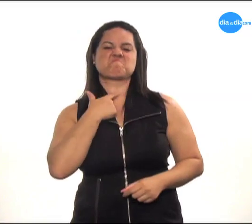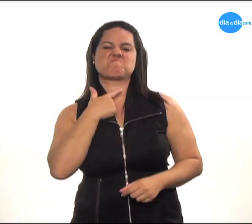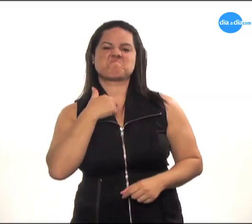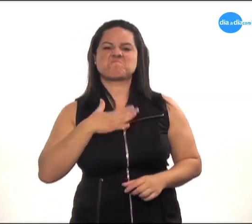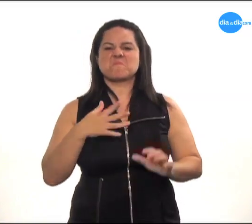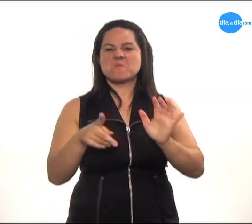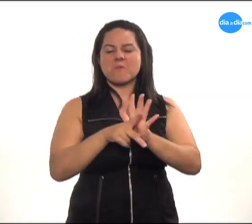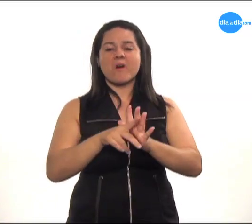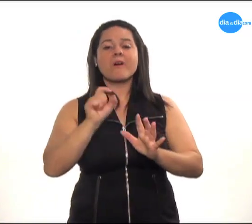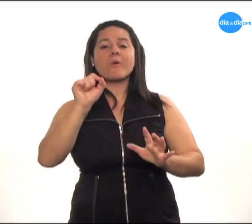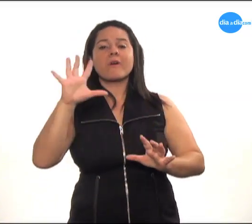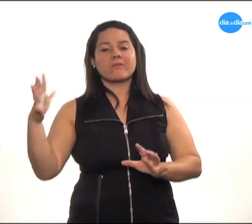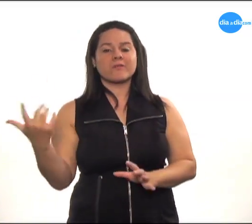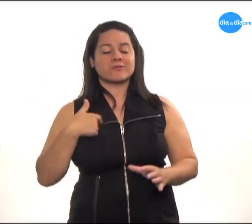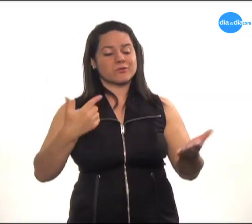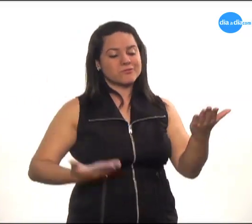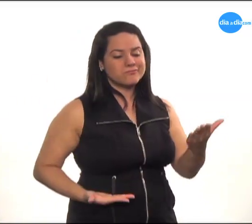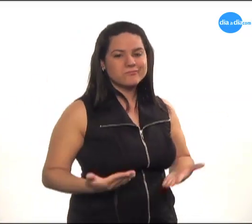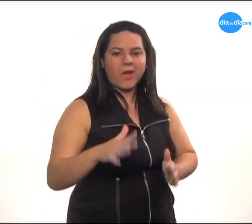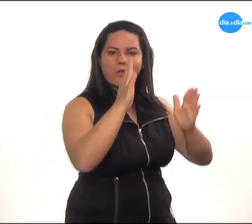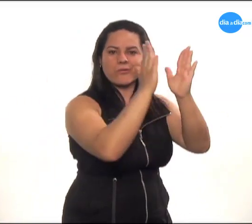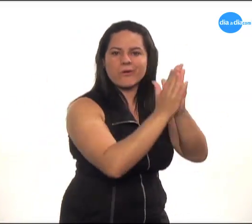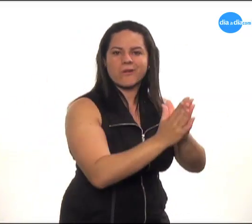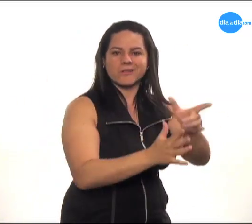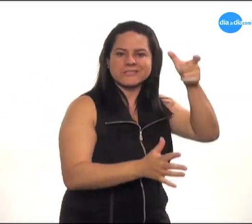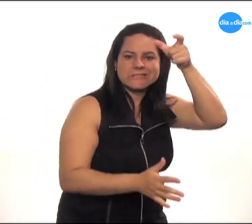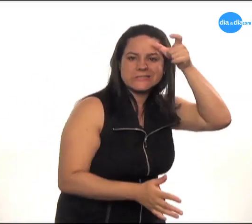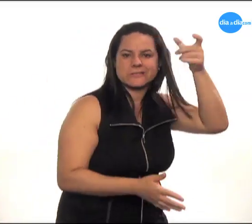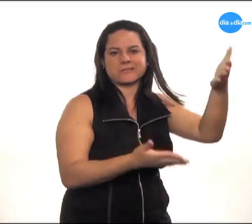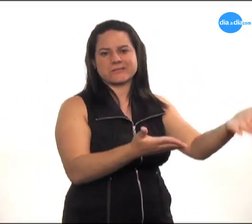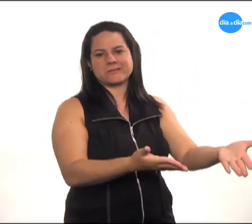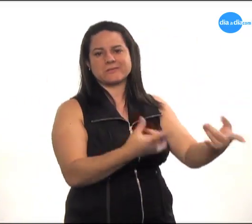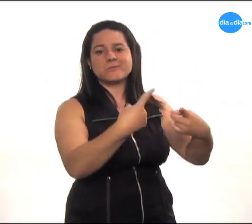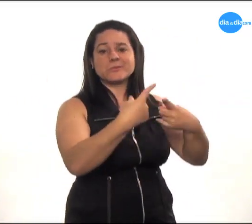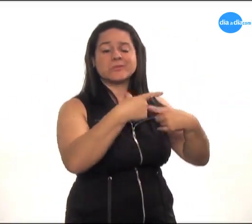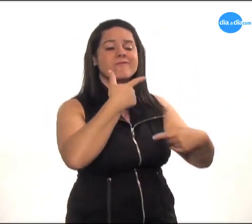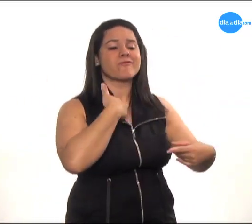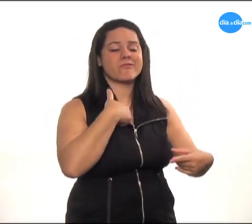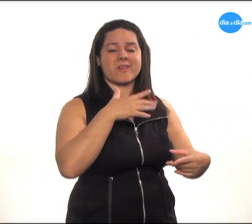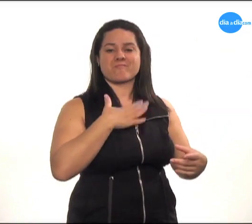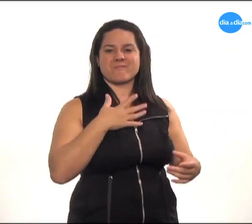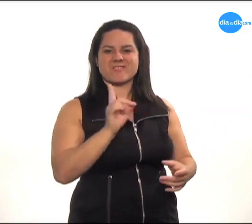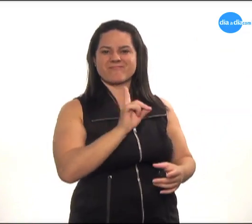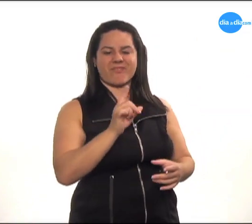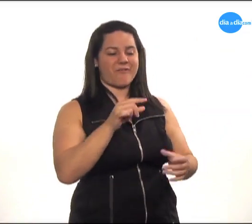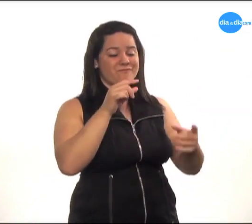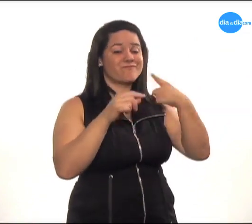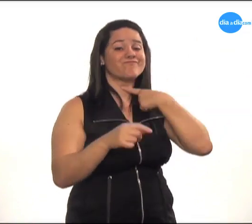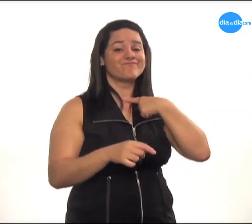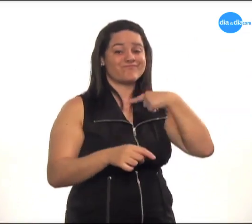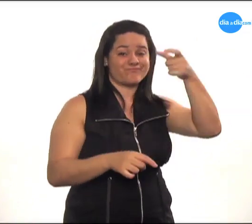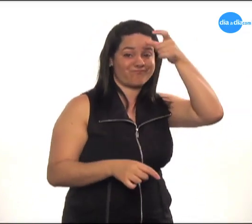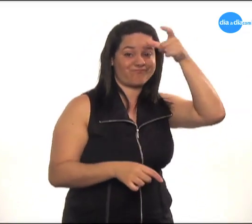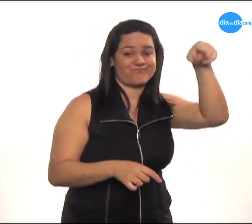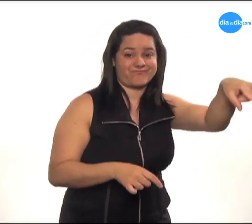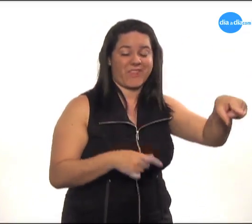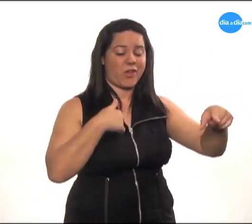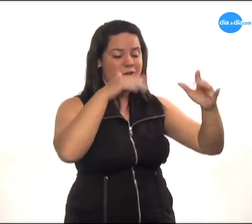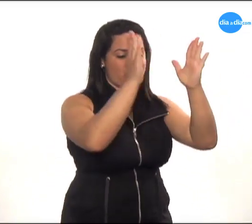tentando obedecê-lo, eu estou servindo e adorando a Satanás. Foi isso que ele disse. Ele estaria prostrado aos pés